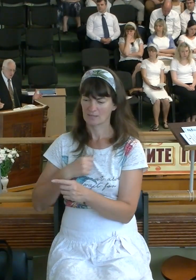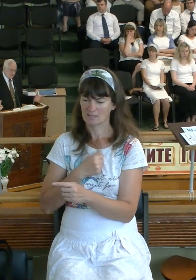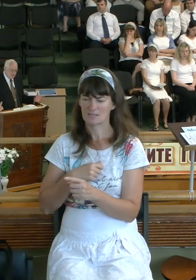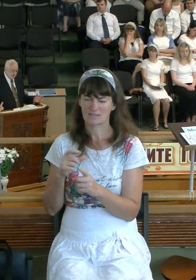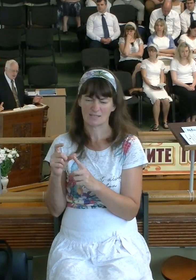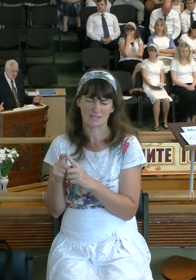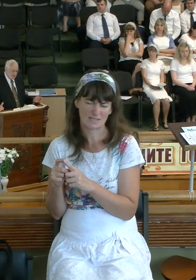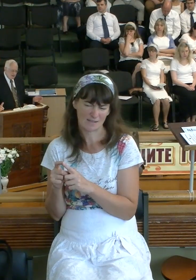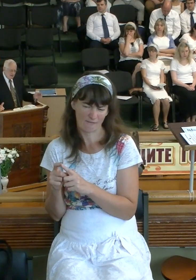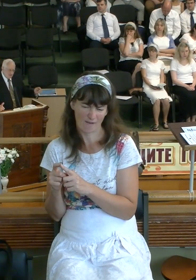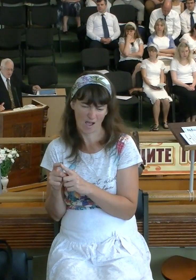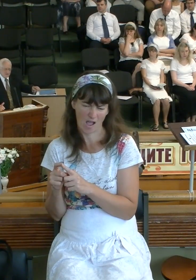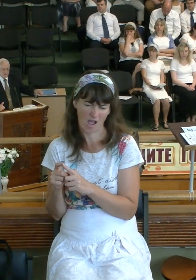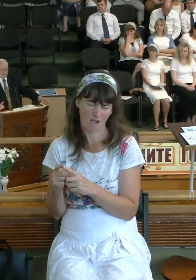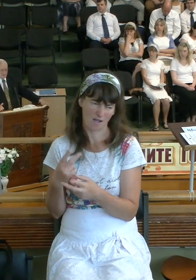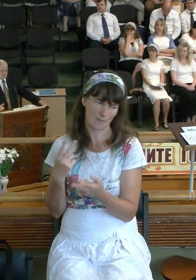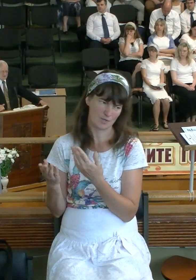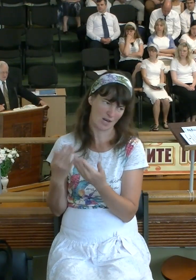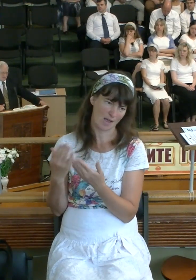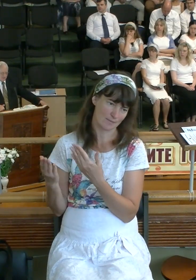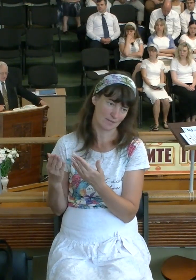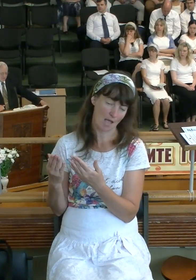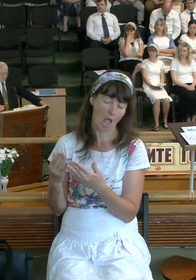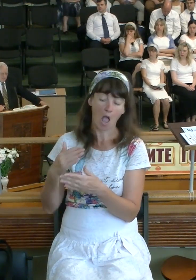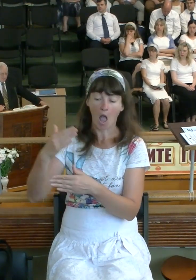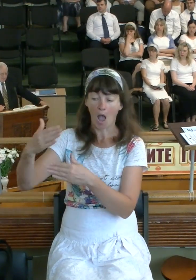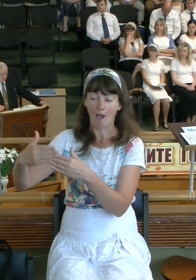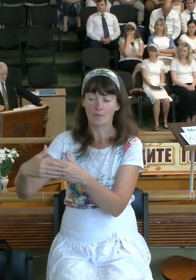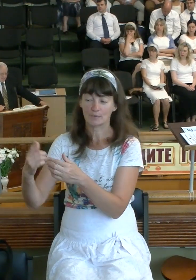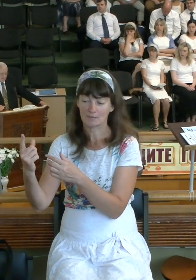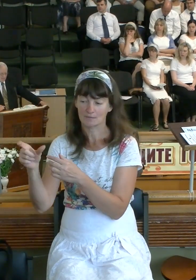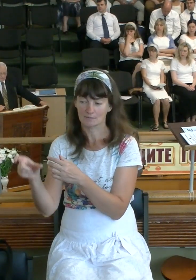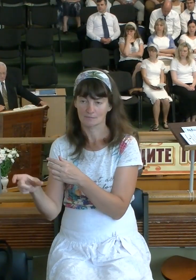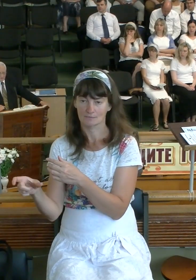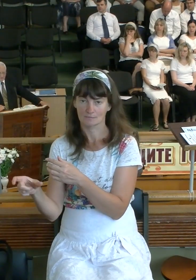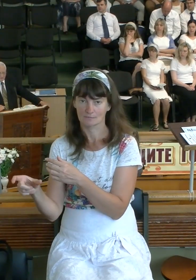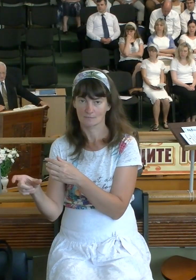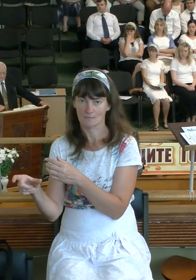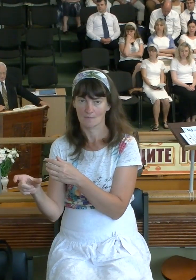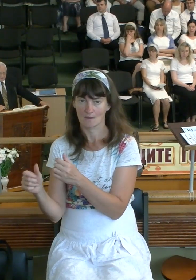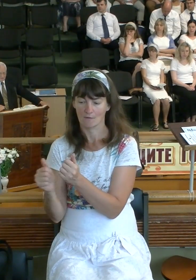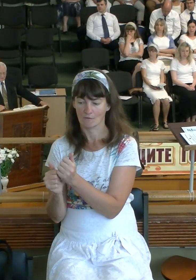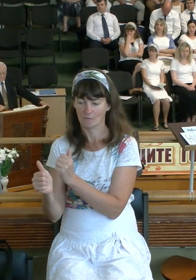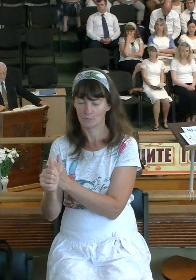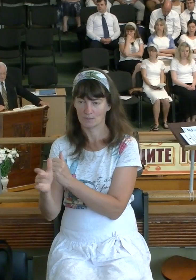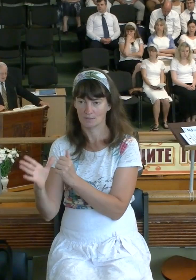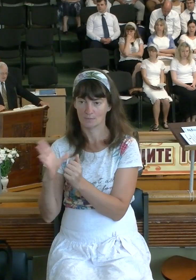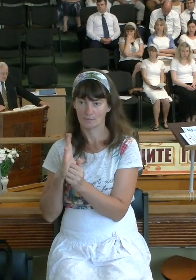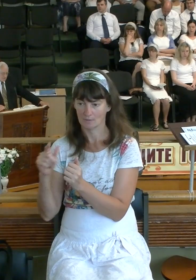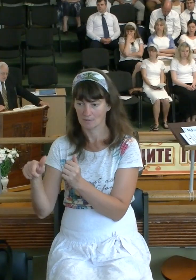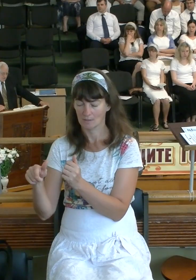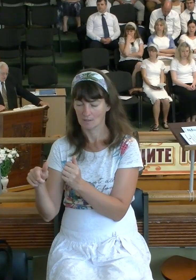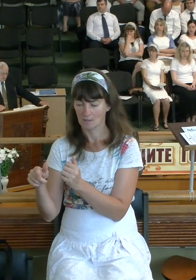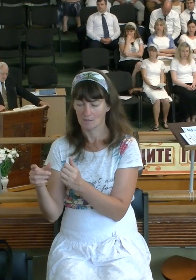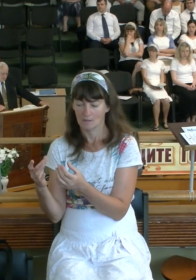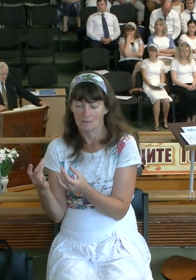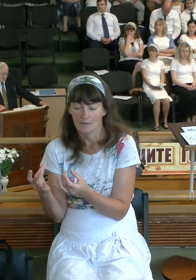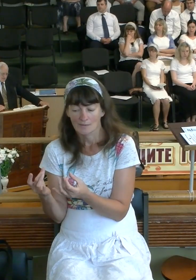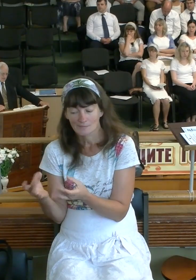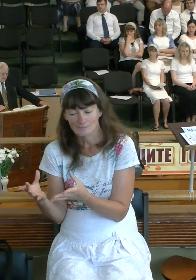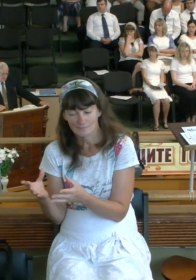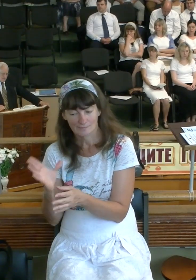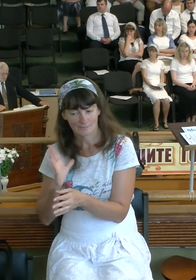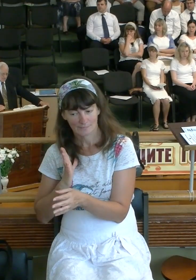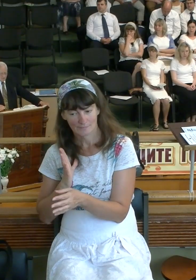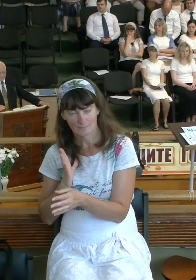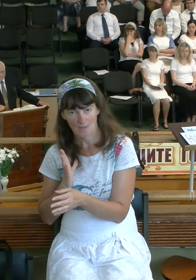развязанно ведем себя, а впереди стоял человек, который очень кротко вел себя.